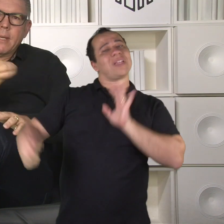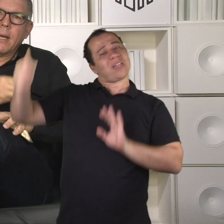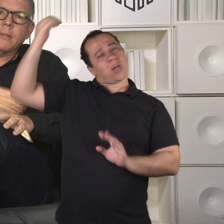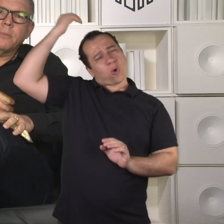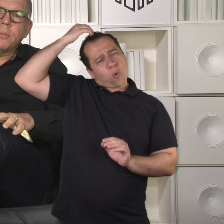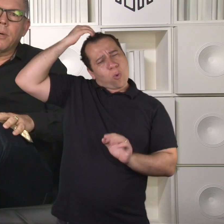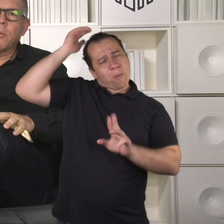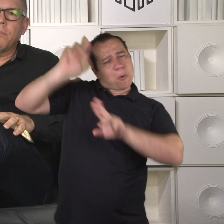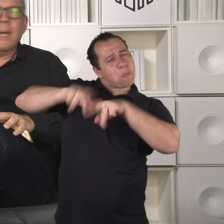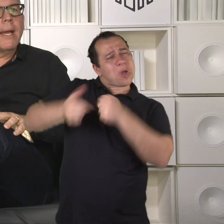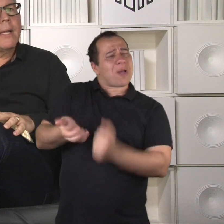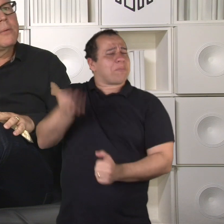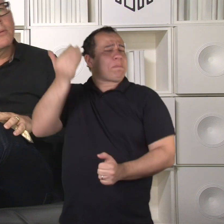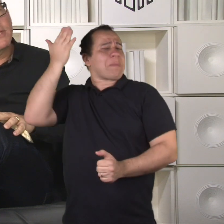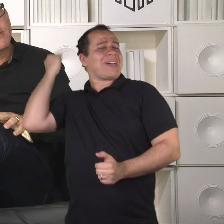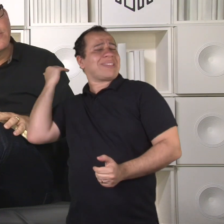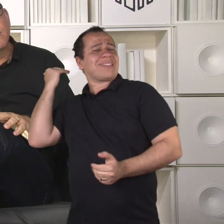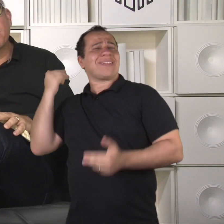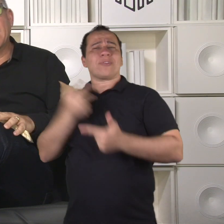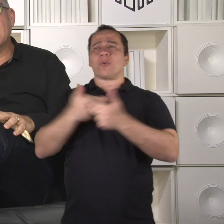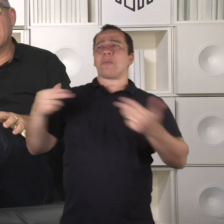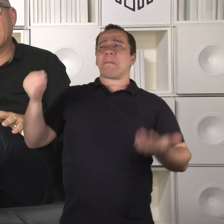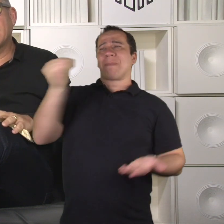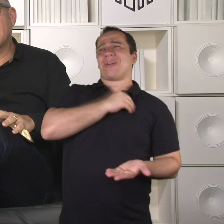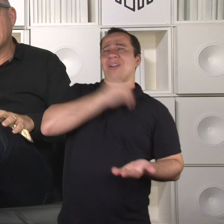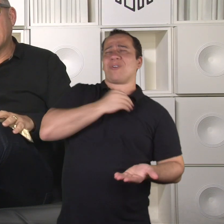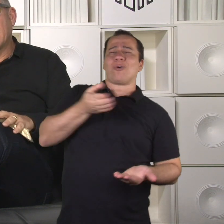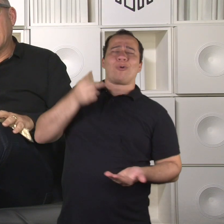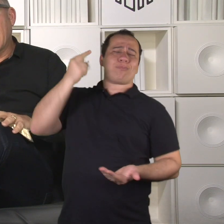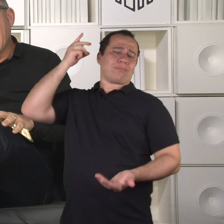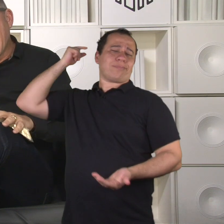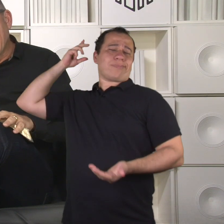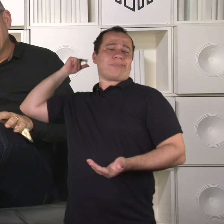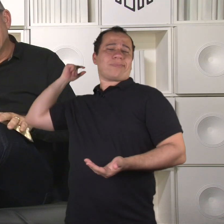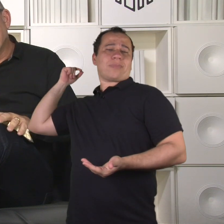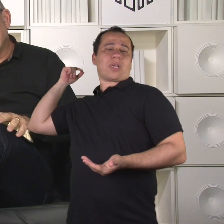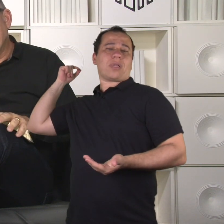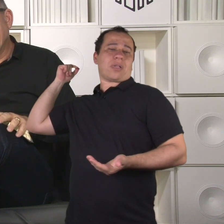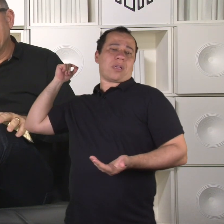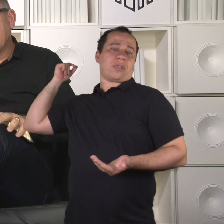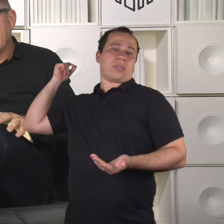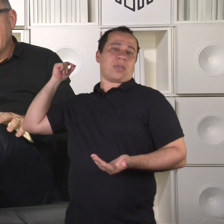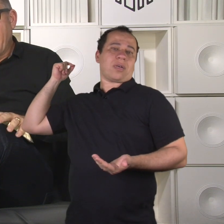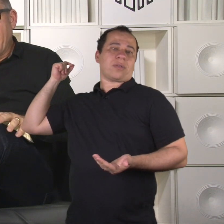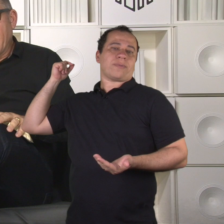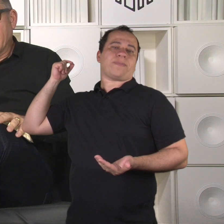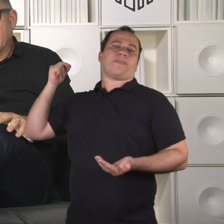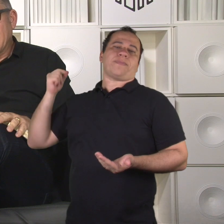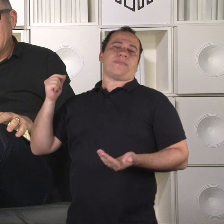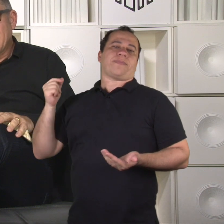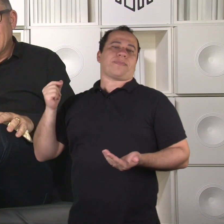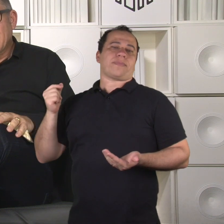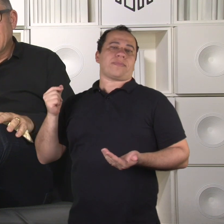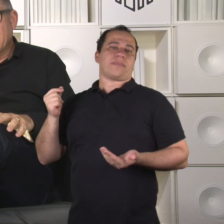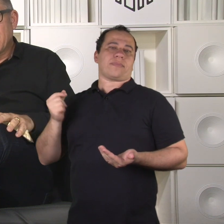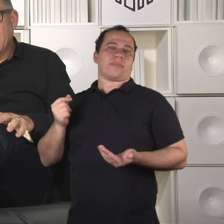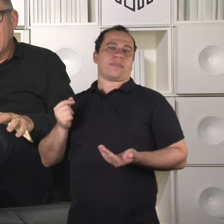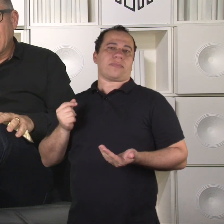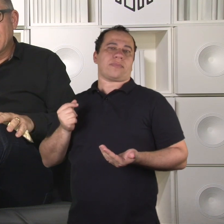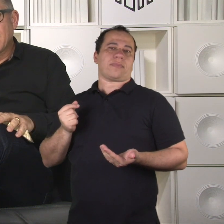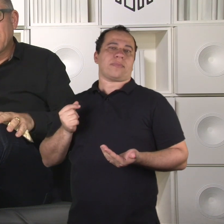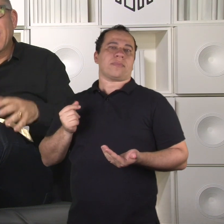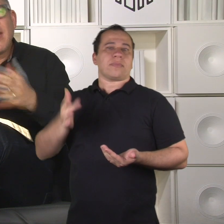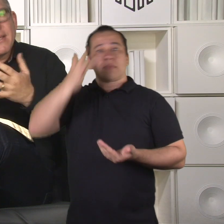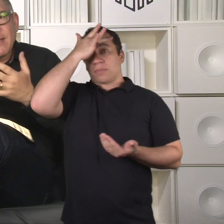seu passado, por algum pecado cometido no passado. Carregam consigo uma sensação de